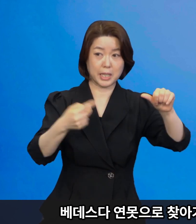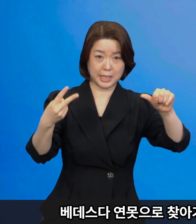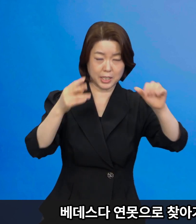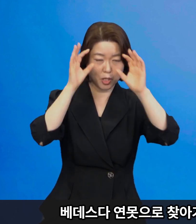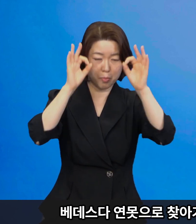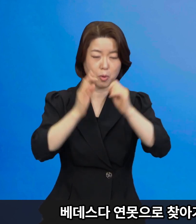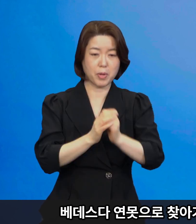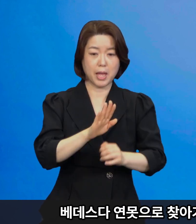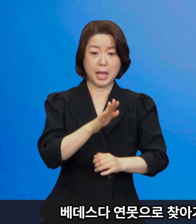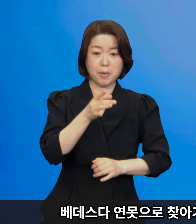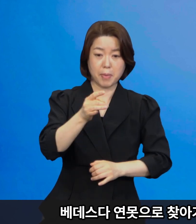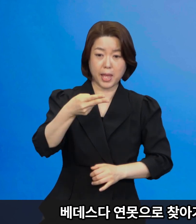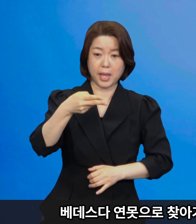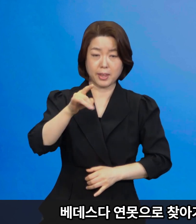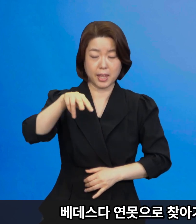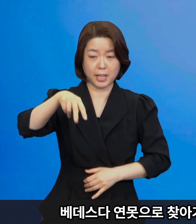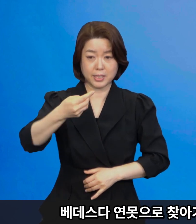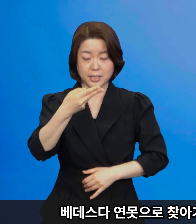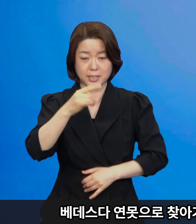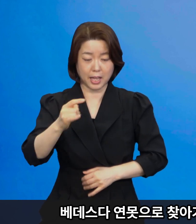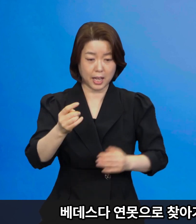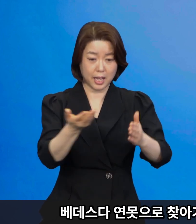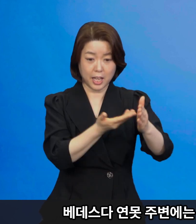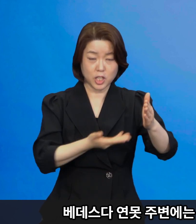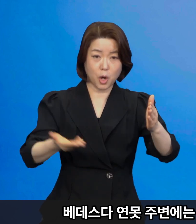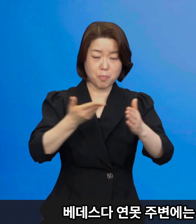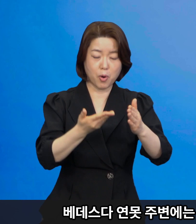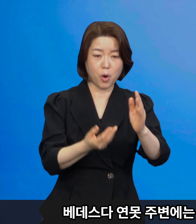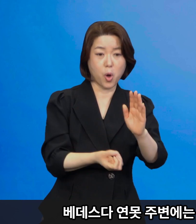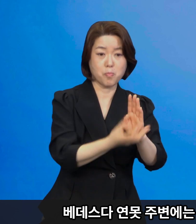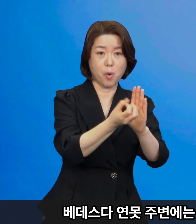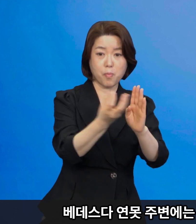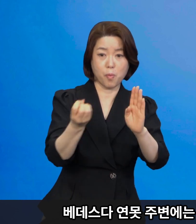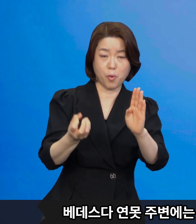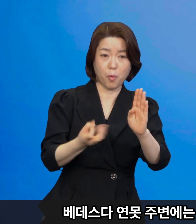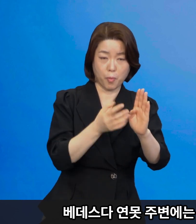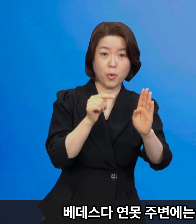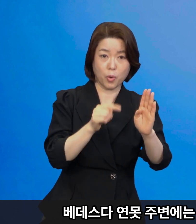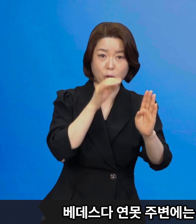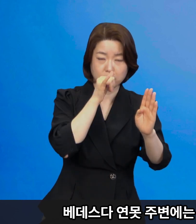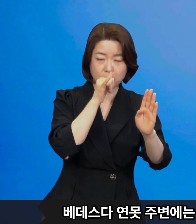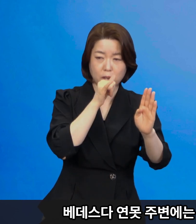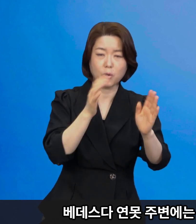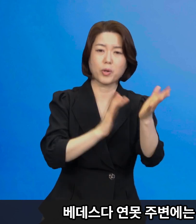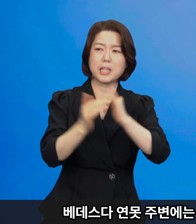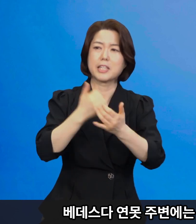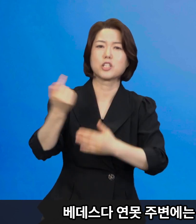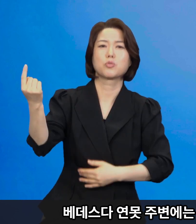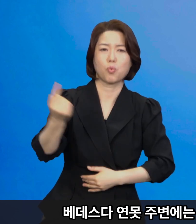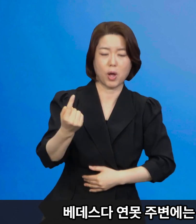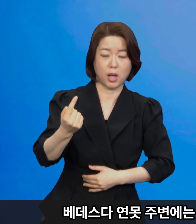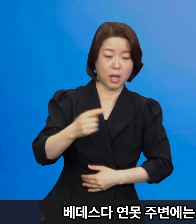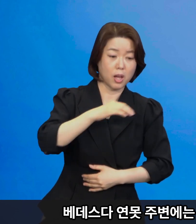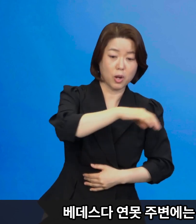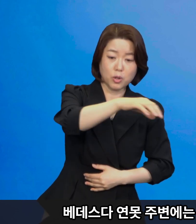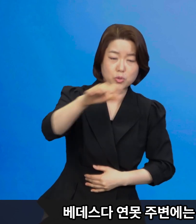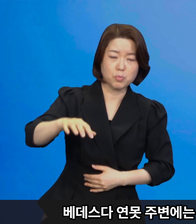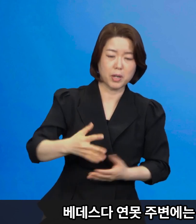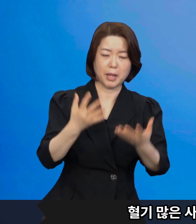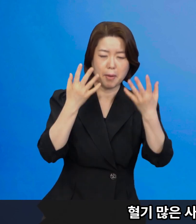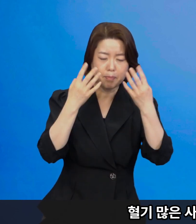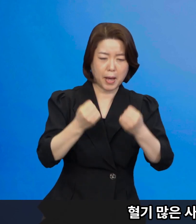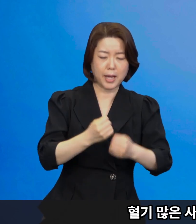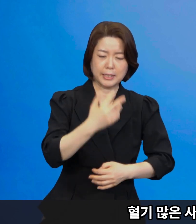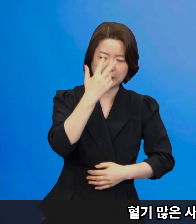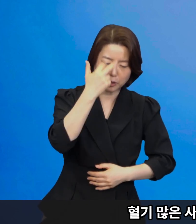연못으로 찾아가신 예수님을 만날 수 있습니다. 베데스다 연못 주변에는 많은 병자, 맹인, 다리 저는